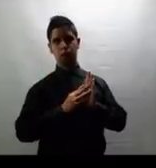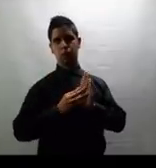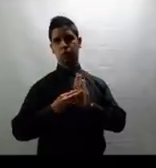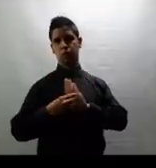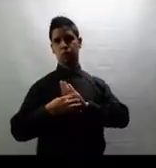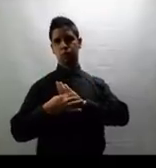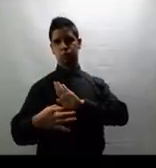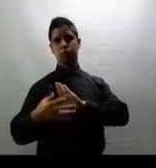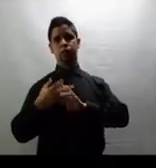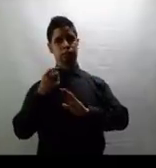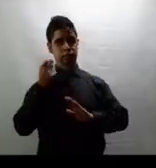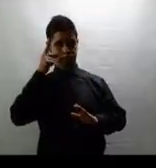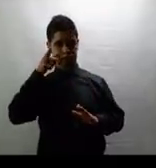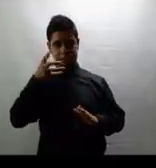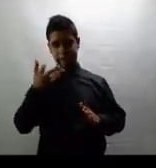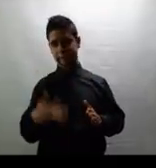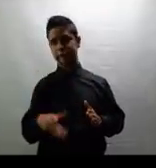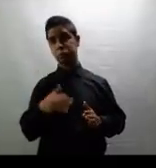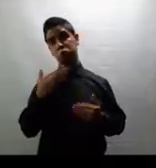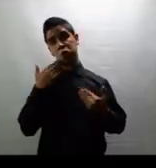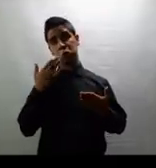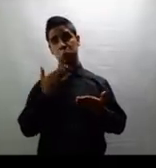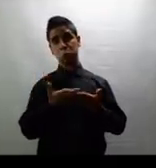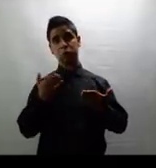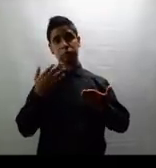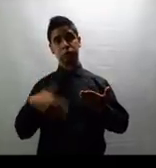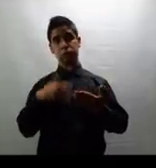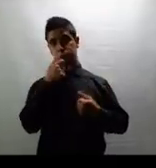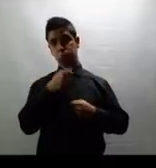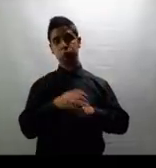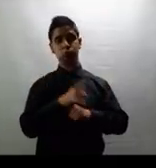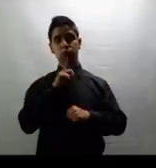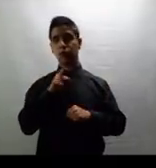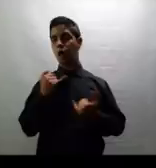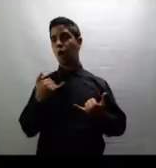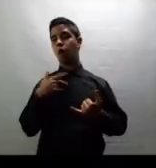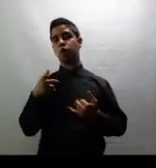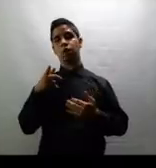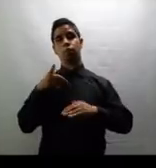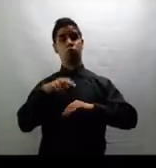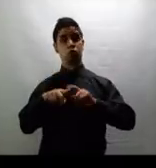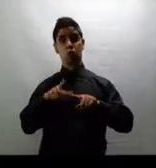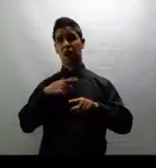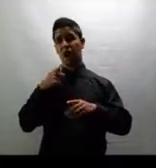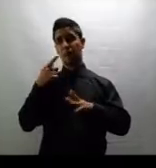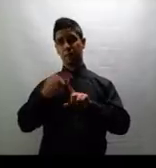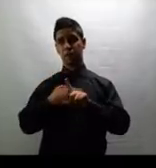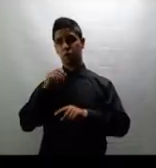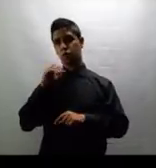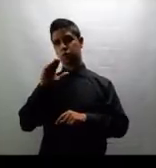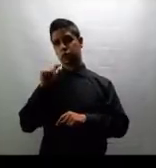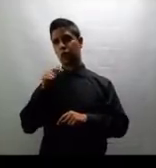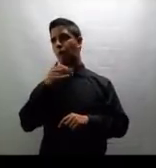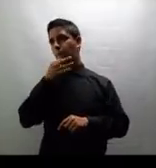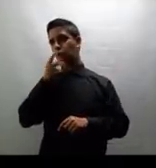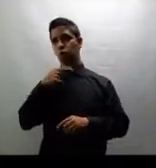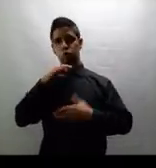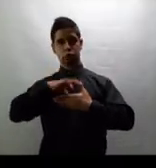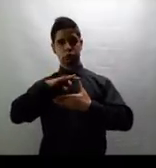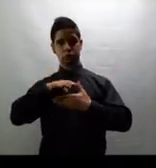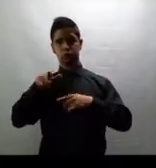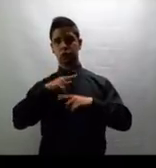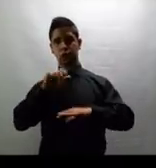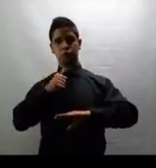bueno estamos en puerto rico en el mes de octubre ya estamos a un mes de las elecciones la